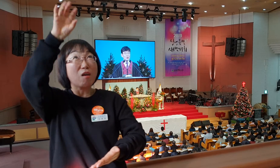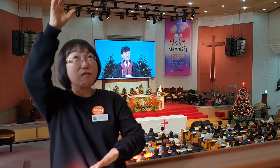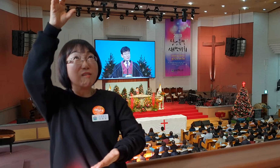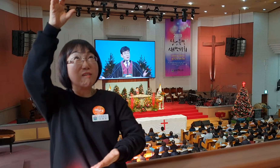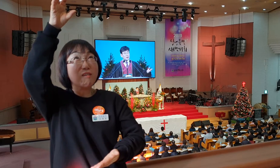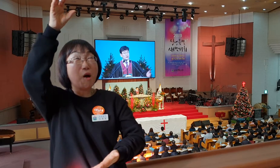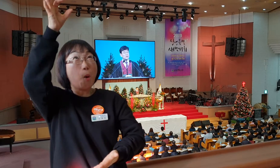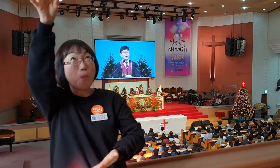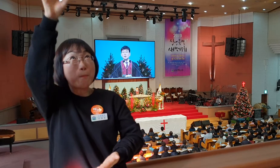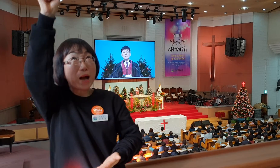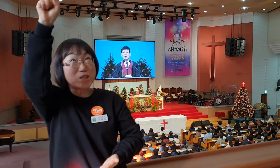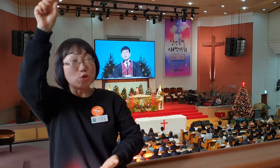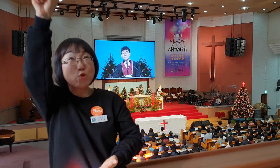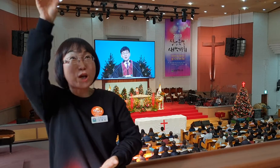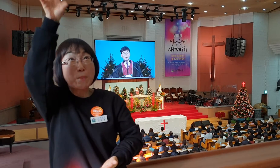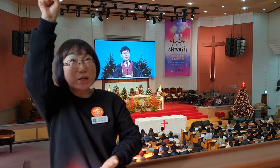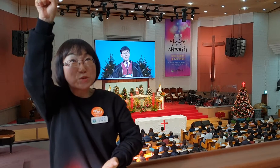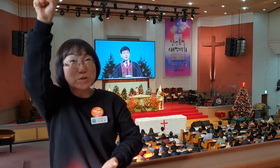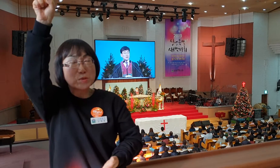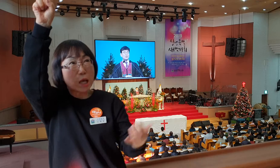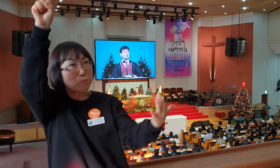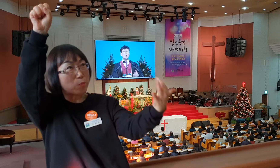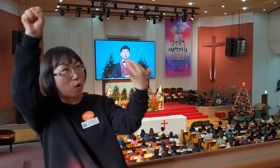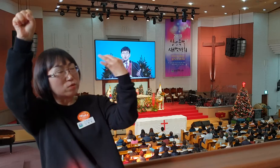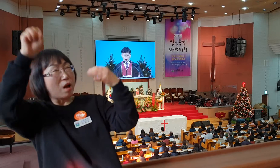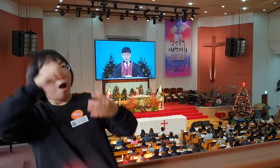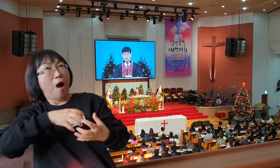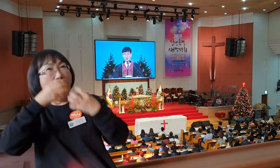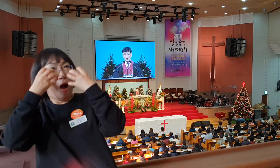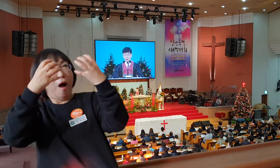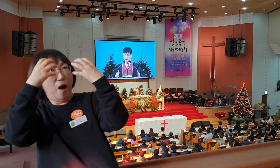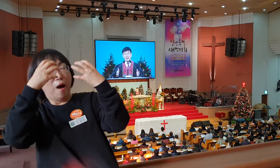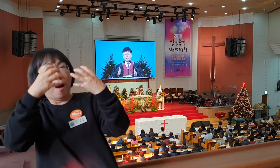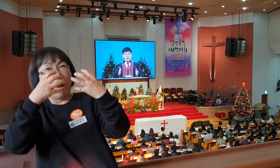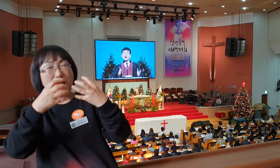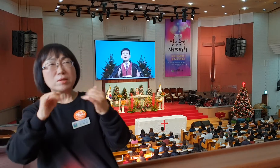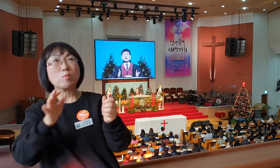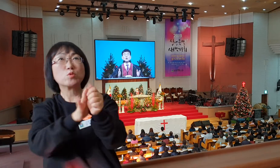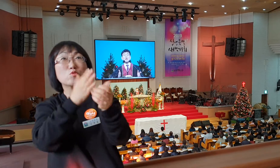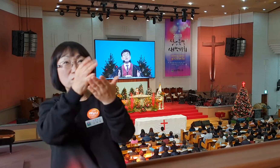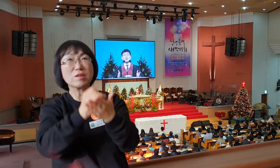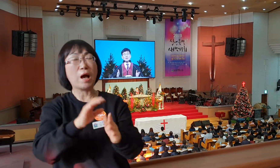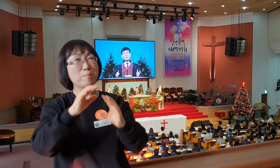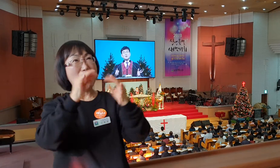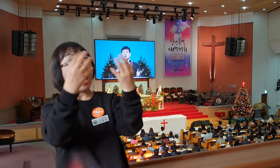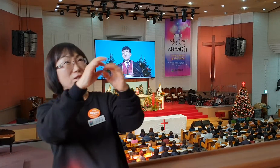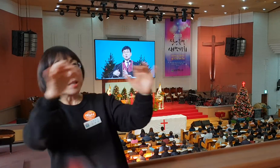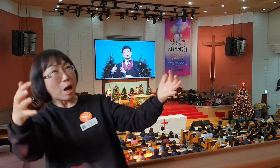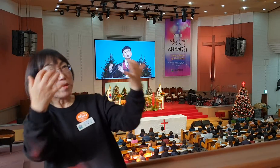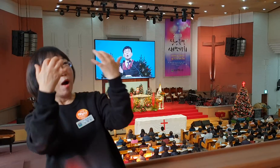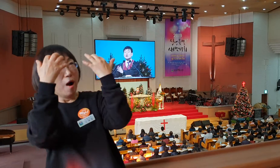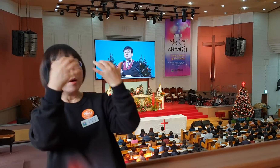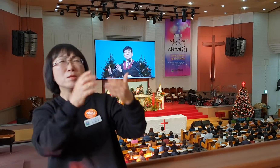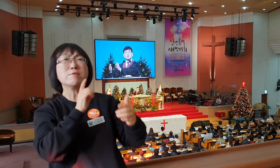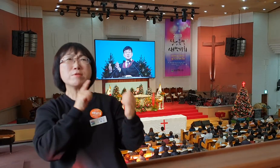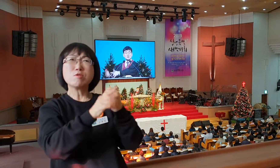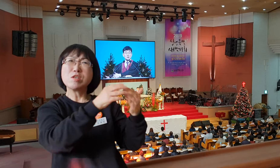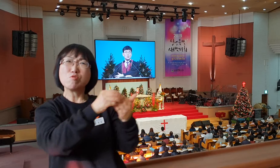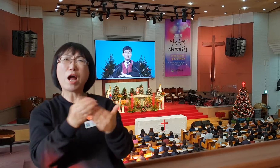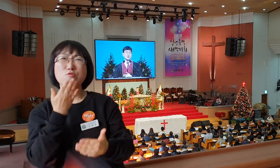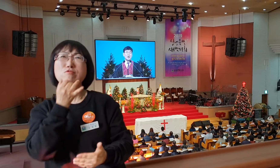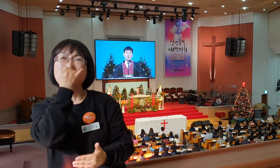그럼 어떻게 사람들이 깜짝 놀랍니다 사람을 도울 수 있어요 그리고 사람들 아마 배가 많은 사람들을 진리로 인도 할 수